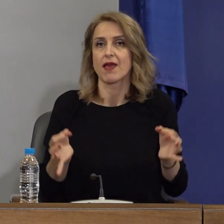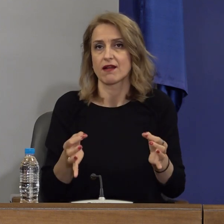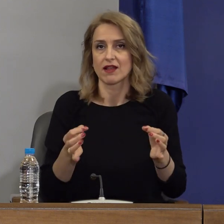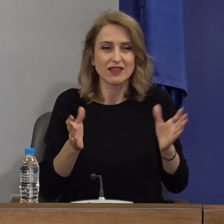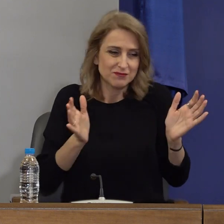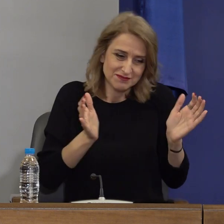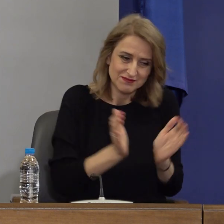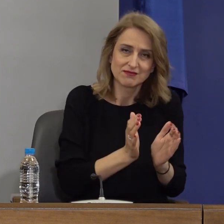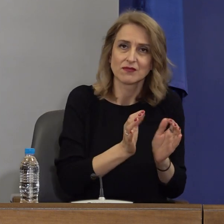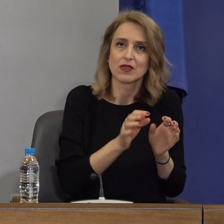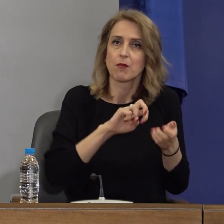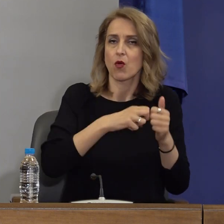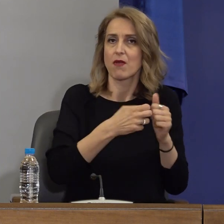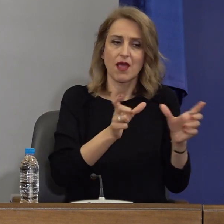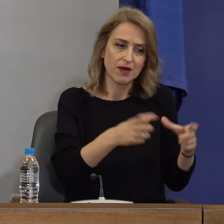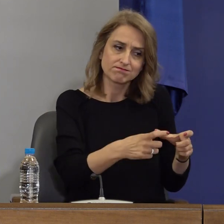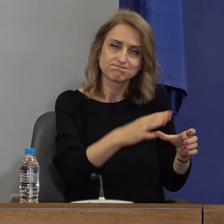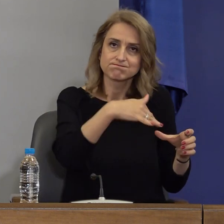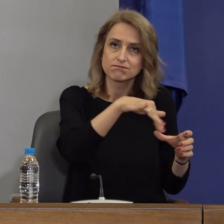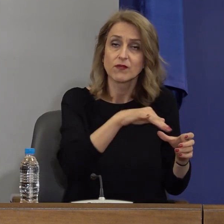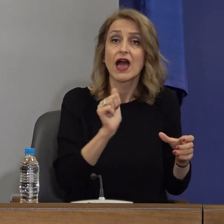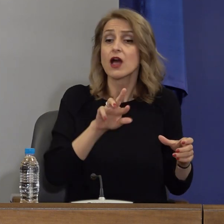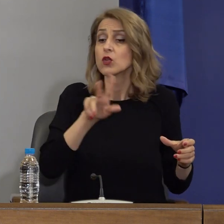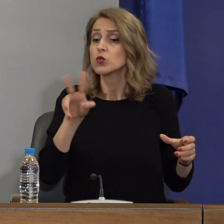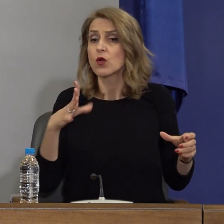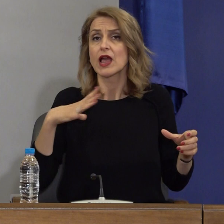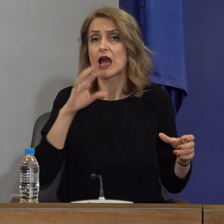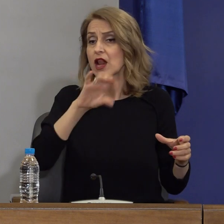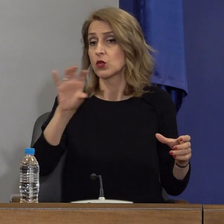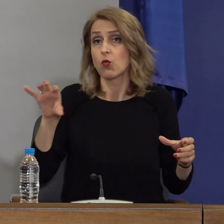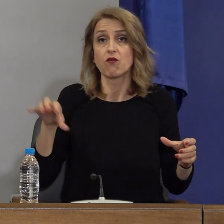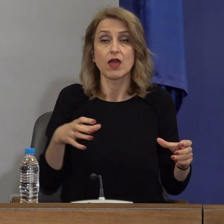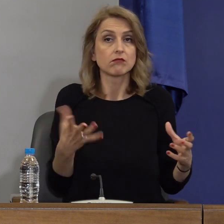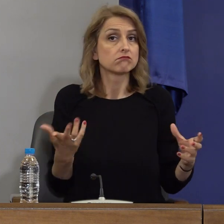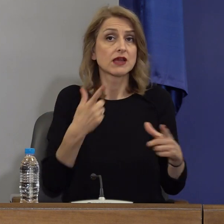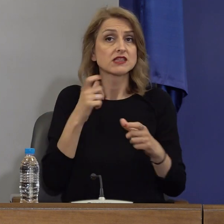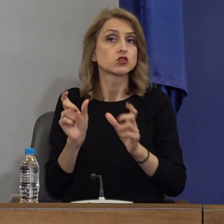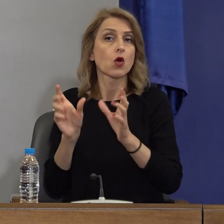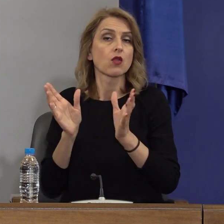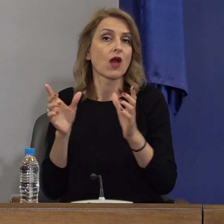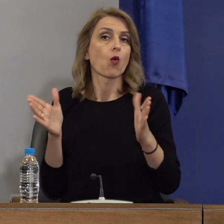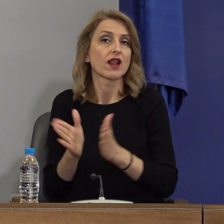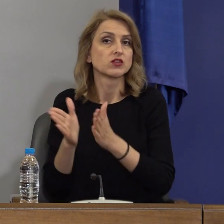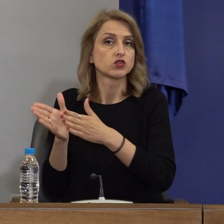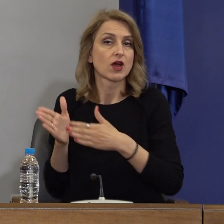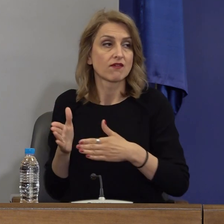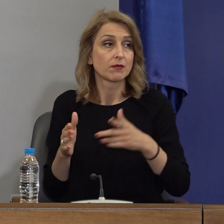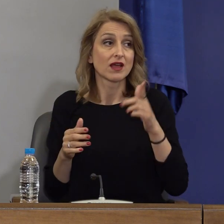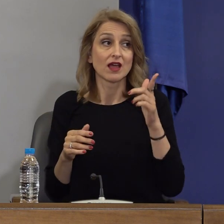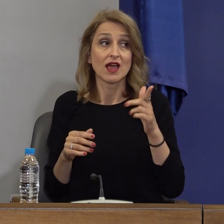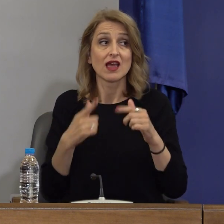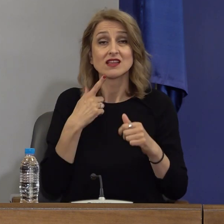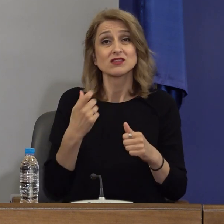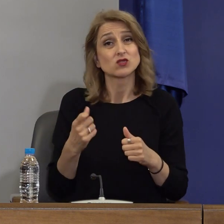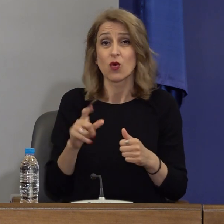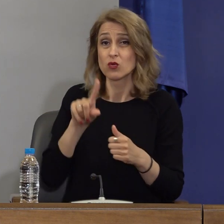проблема. Останалата част от нашата родина и от нашите туристически комплекси, защо да ги ограничаваме? Защото морето може да се превърне в един